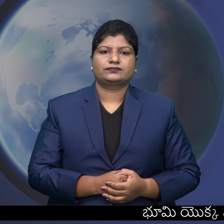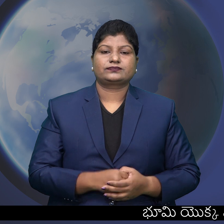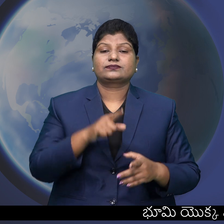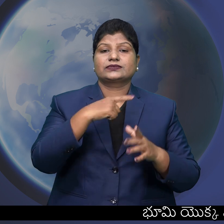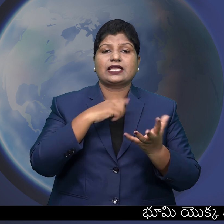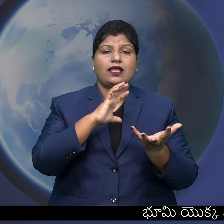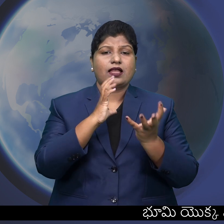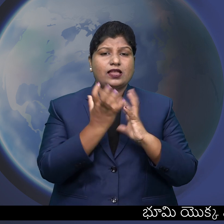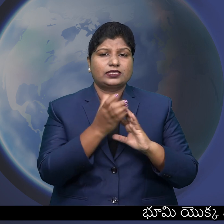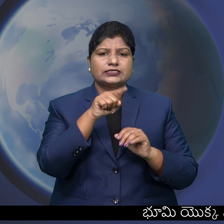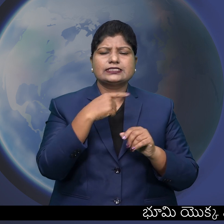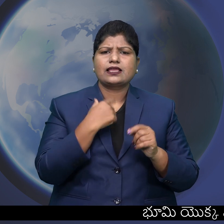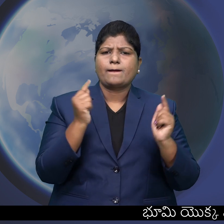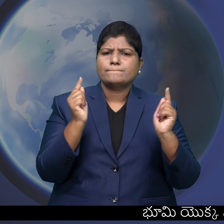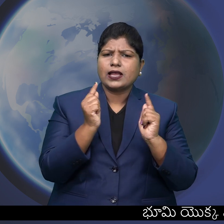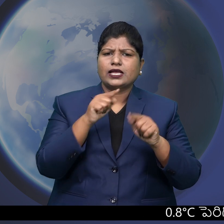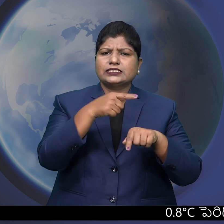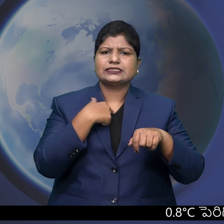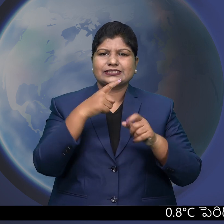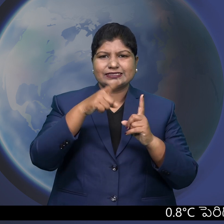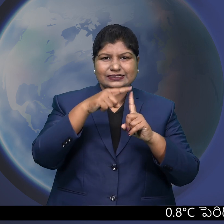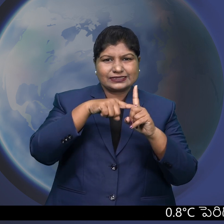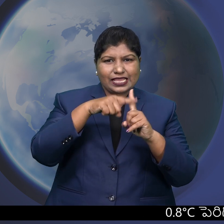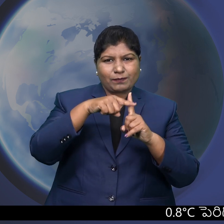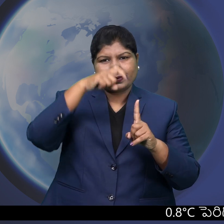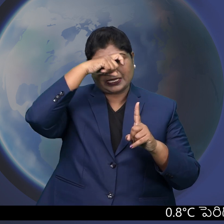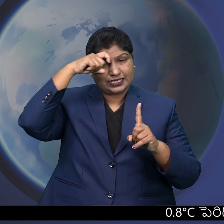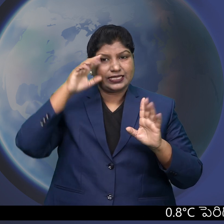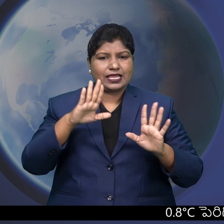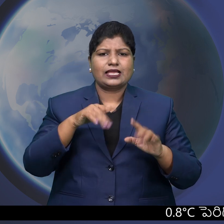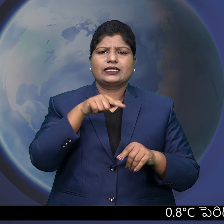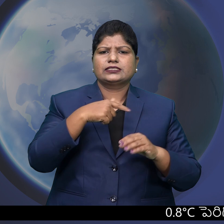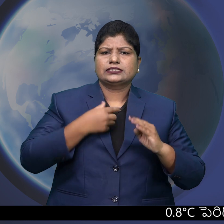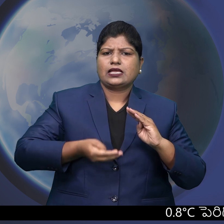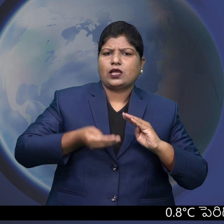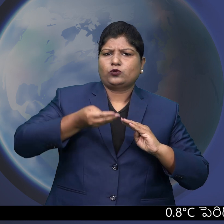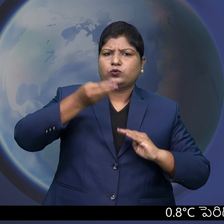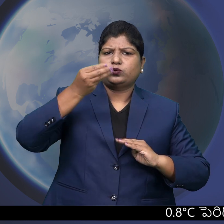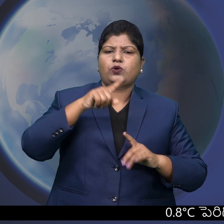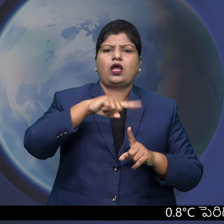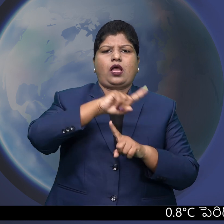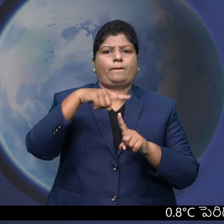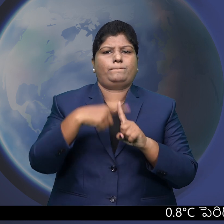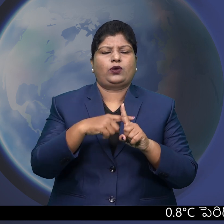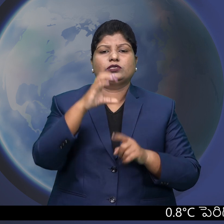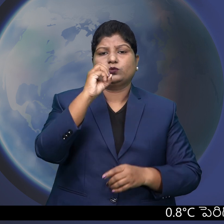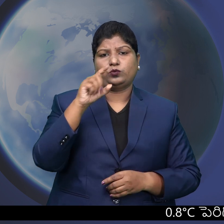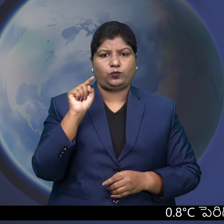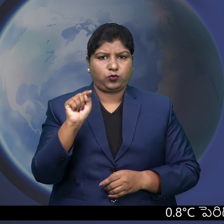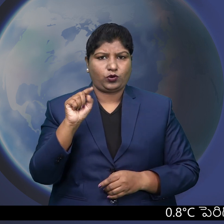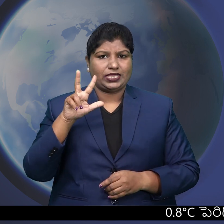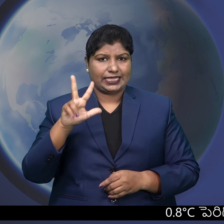భూమి యొక్క సగటు ఉష్ణోగ్రత సుమారు 0.8 డిగ్రీల సెల్సియస్ పెరిగినట్లు చెప్పబడింది.